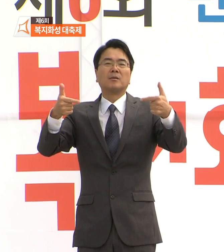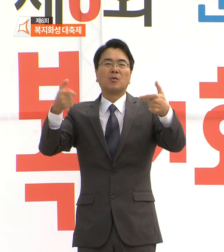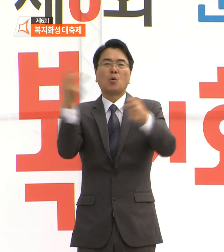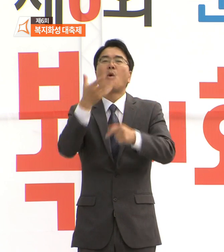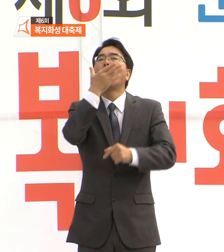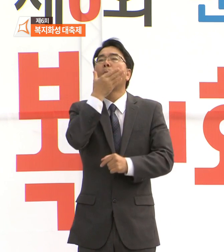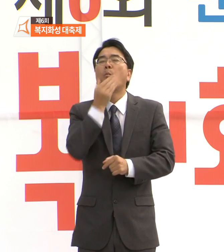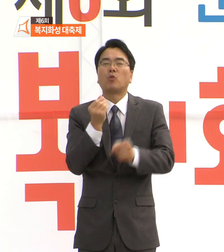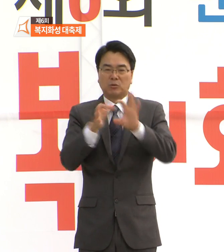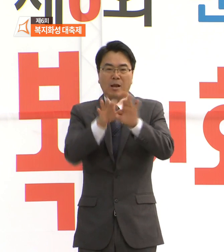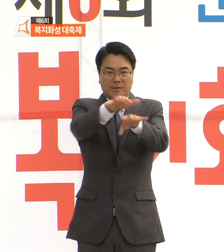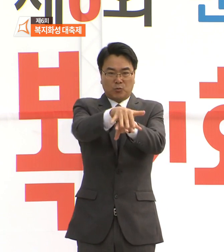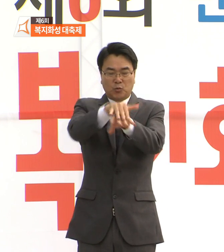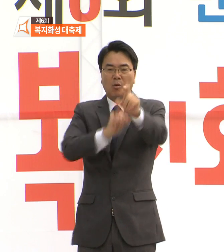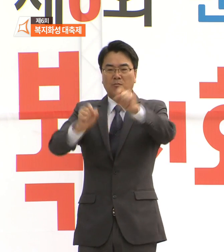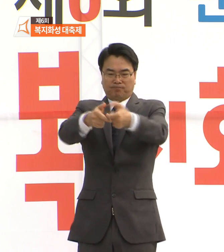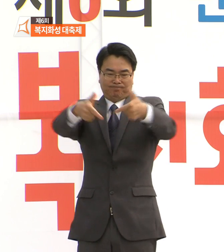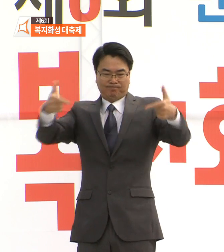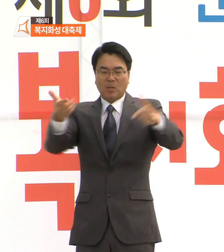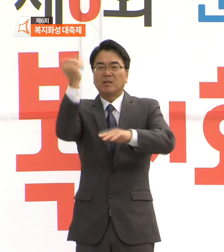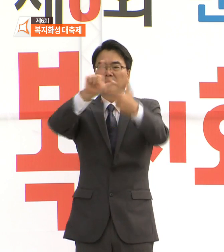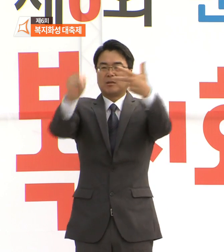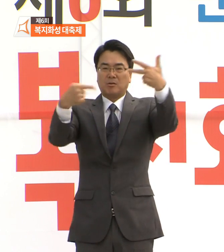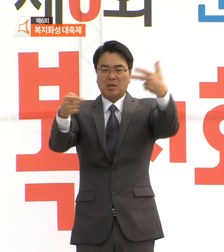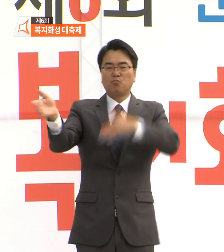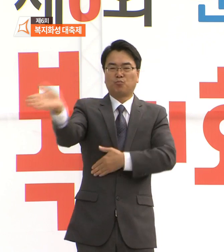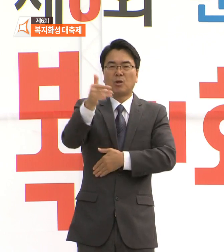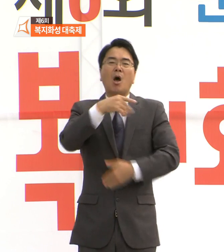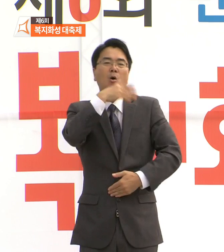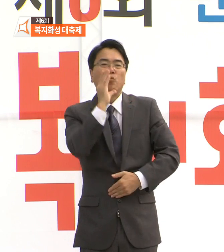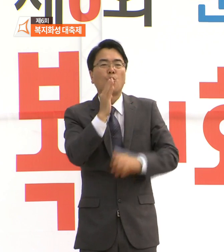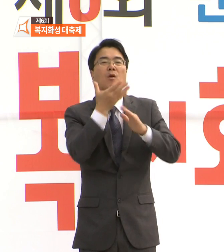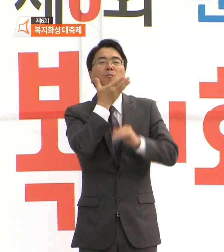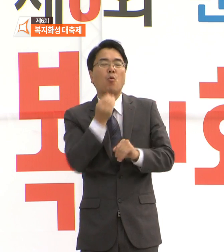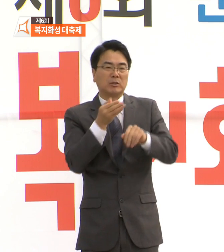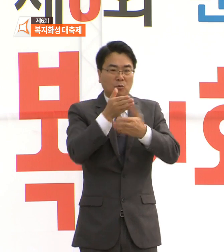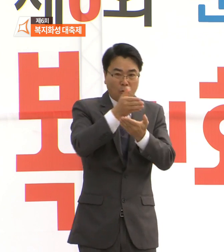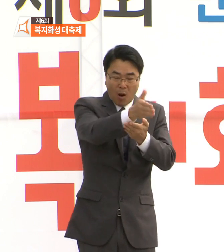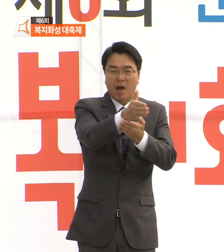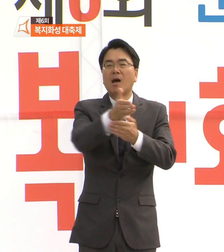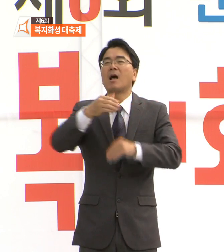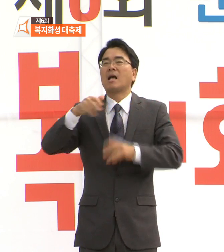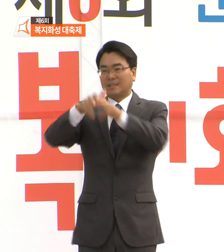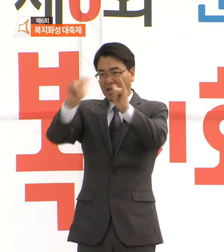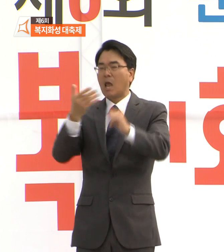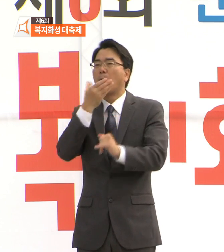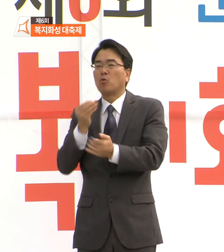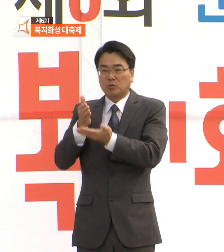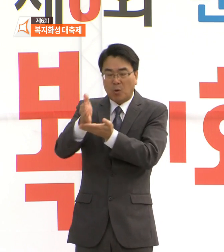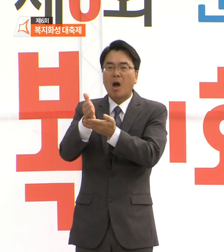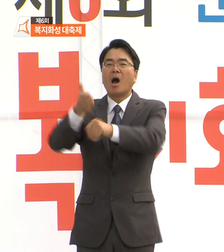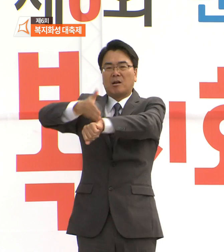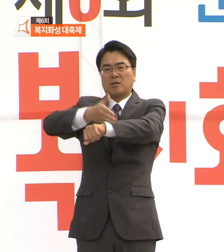복지 조직도 저희가 확대를 했습니다. 지난 7월 1일자로 해서 노인복지과와 장애인복지과를 신설을 해서